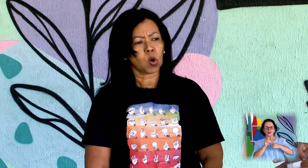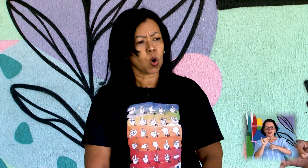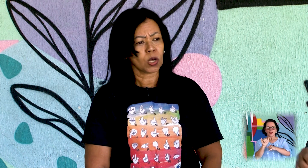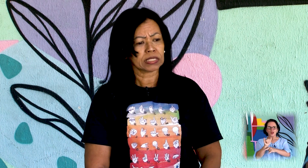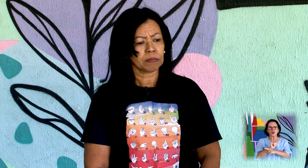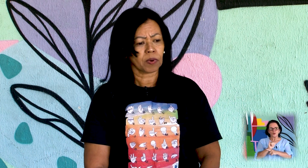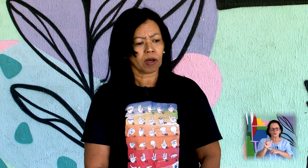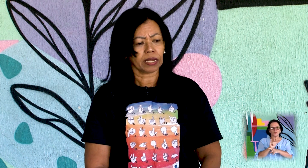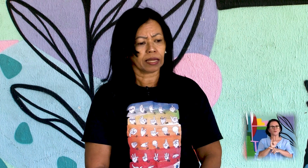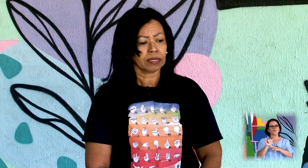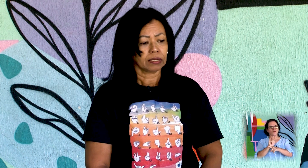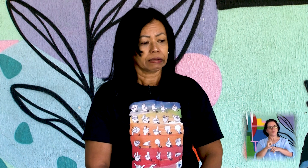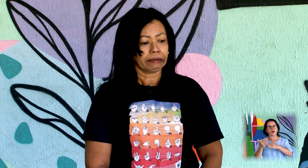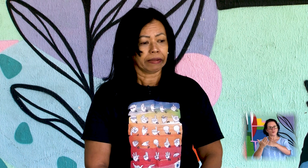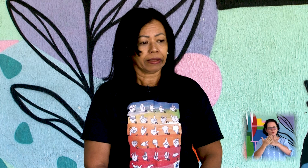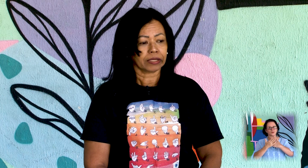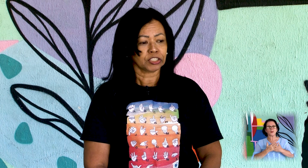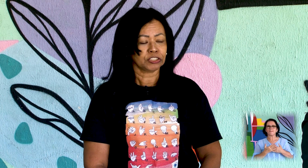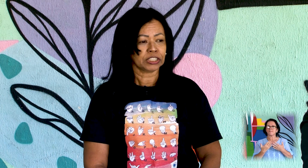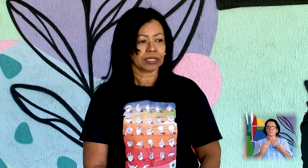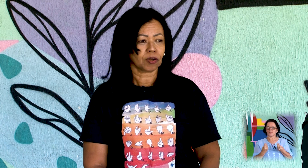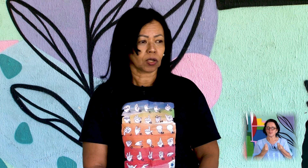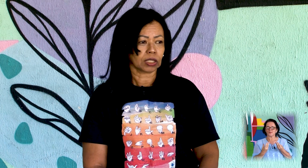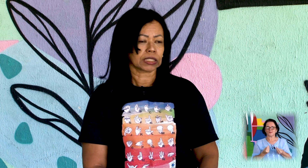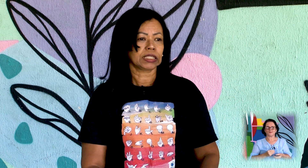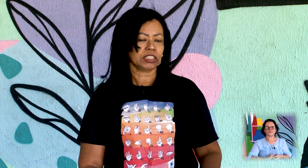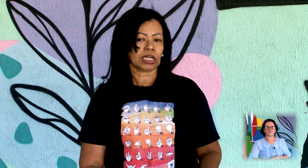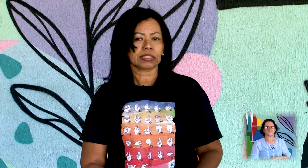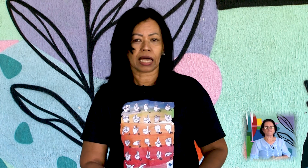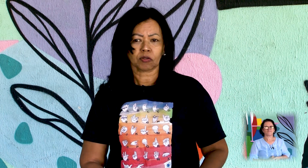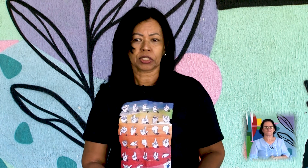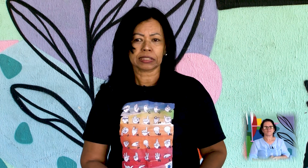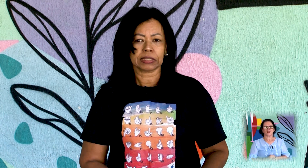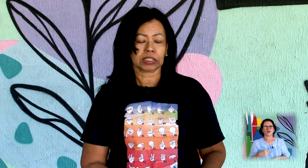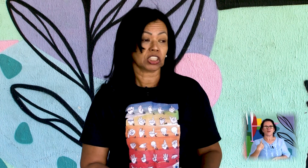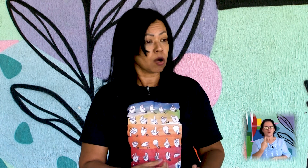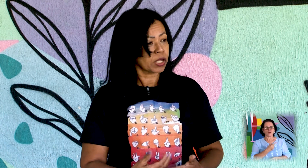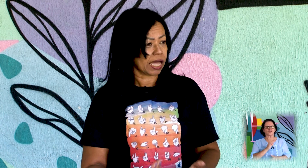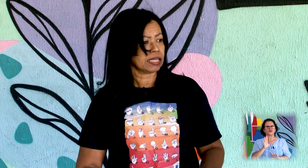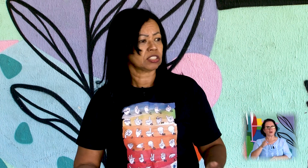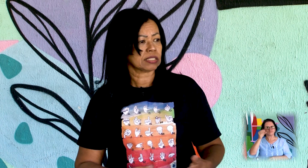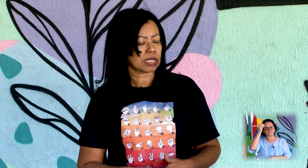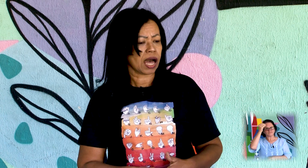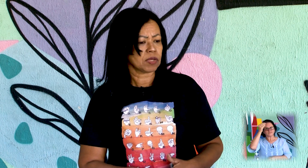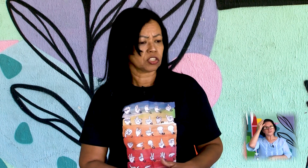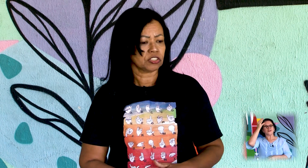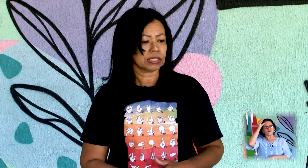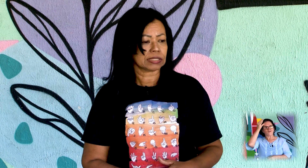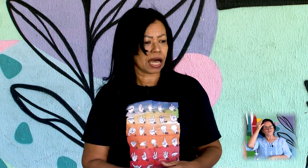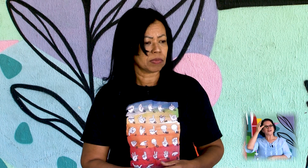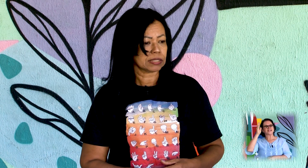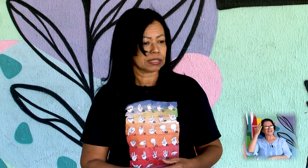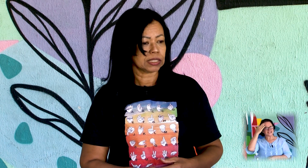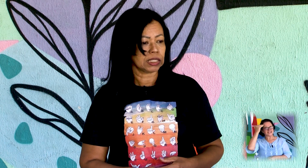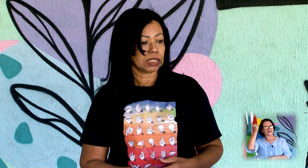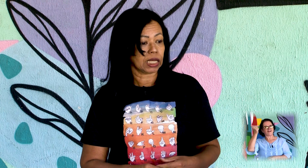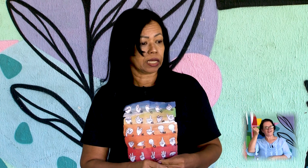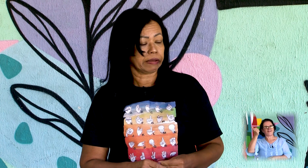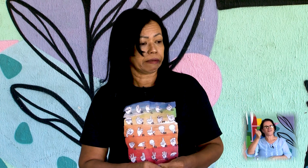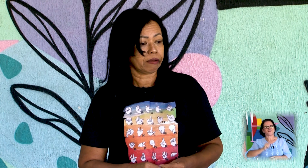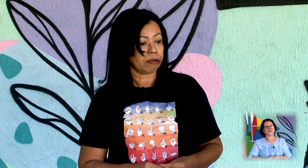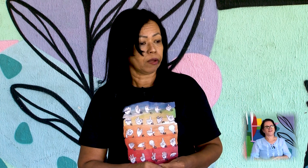muita coisa, embora a gente que já está que já conhece, já sabe, a gente sabe